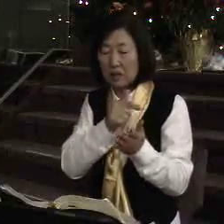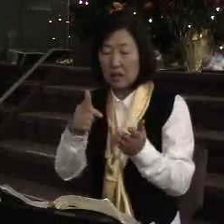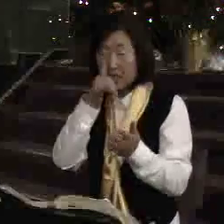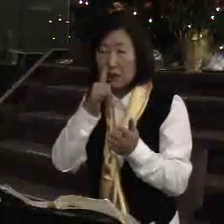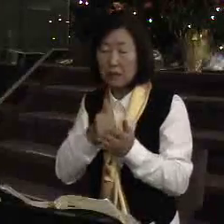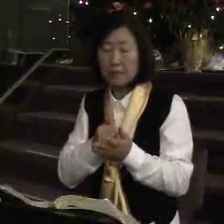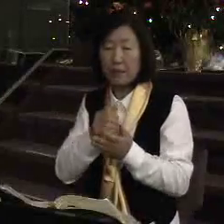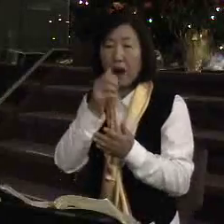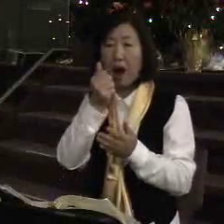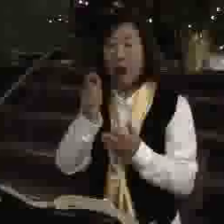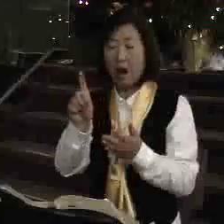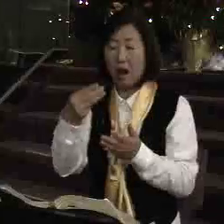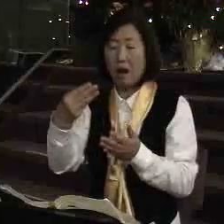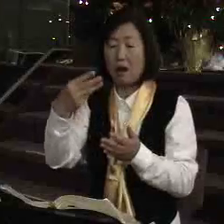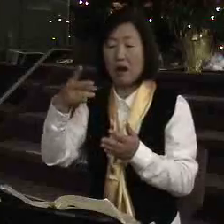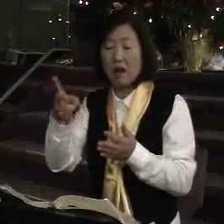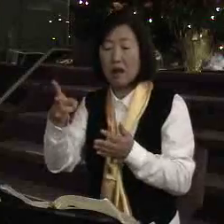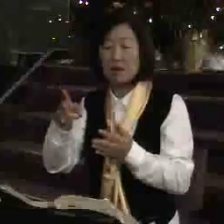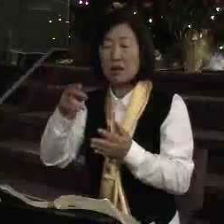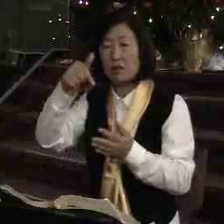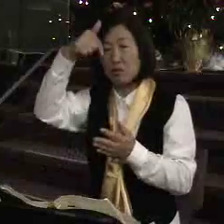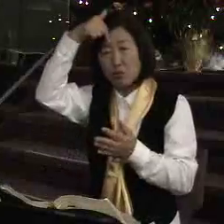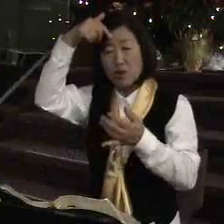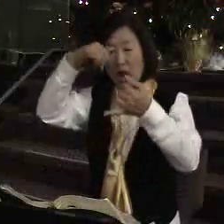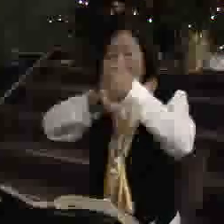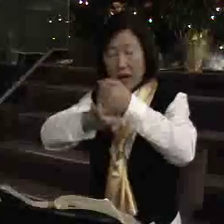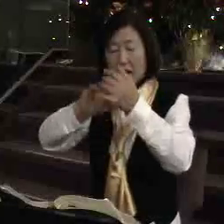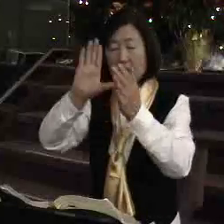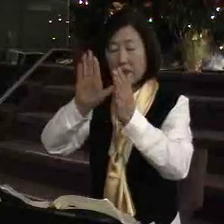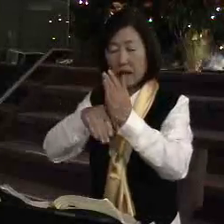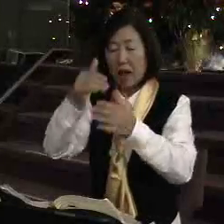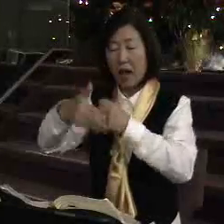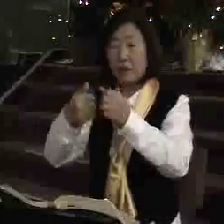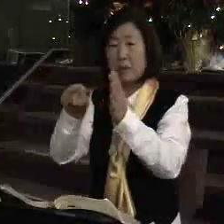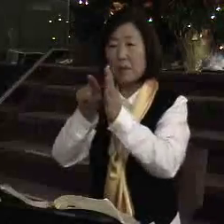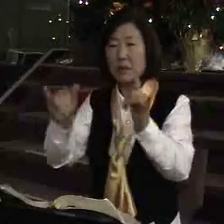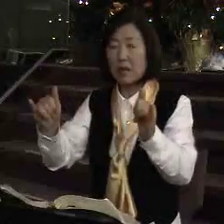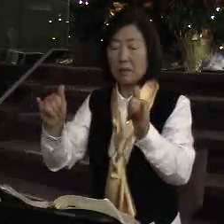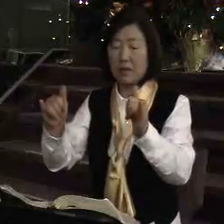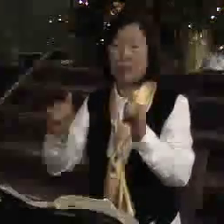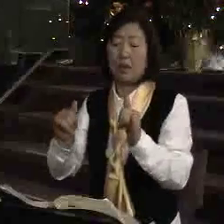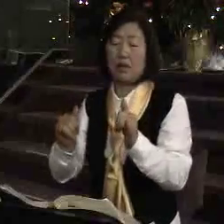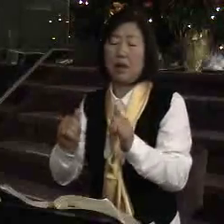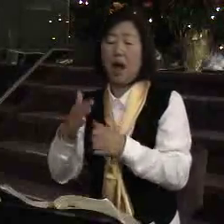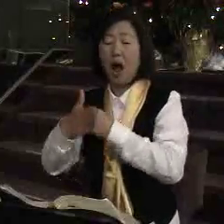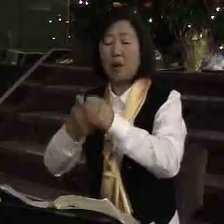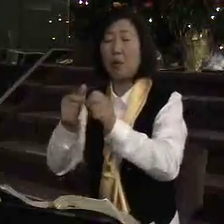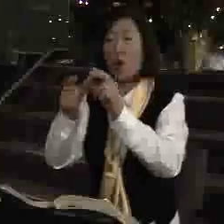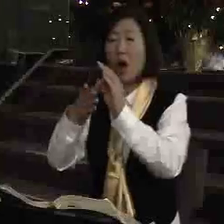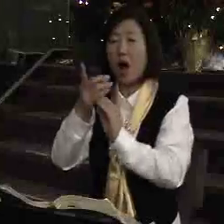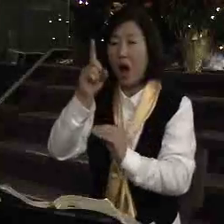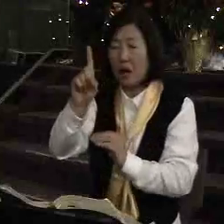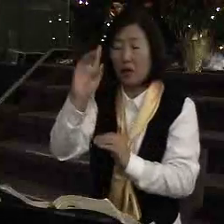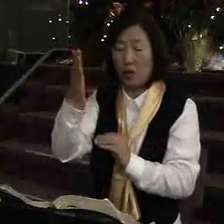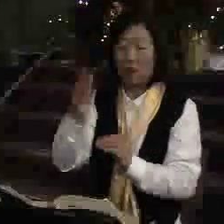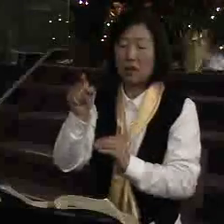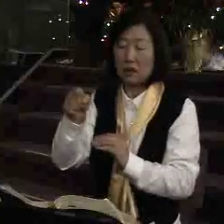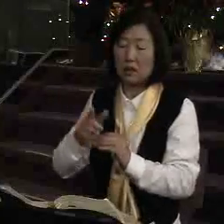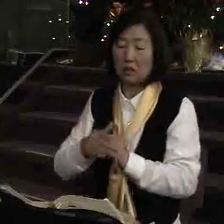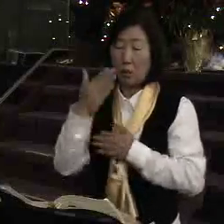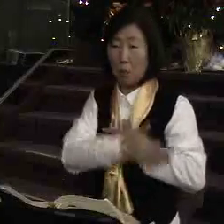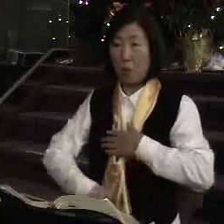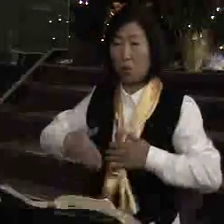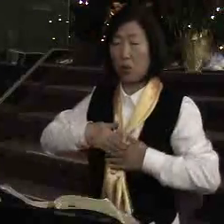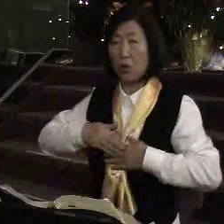여러분, 할례는 구약시대에 하나님을 믿는 하나님의 백성들이 하나님과 하나 된 것을 이